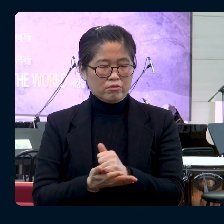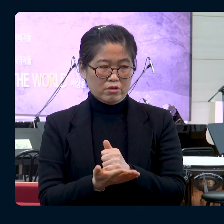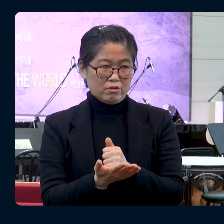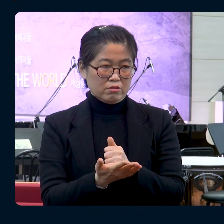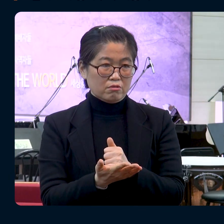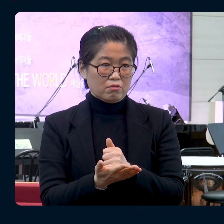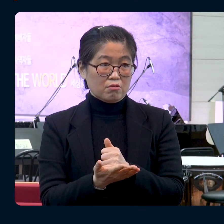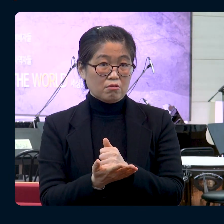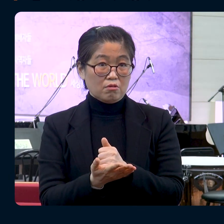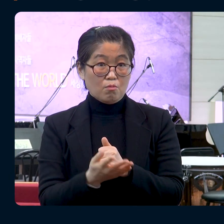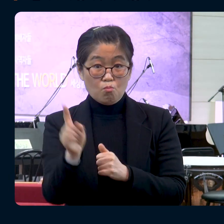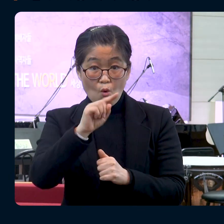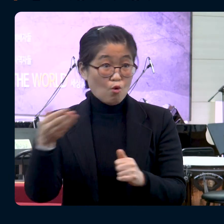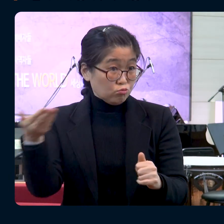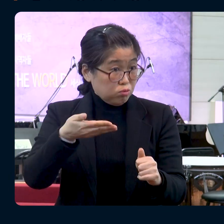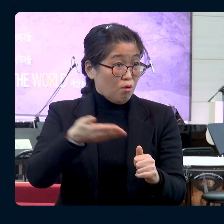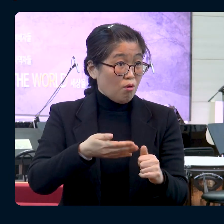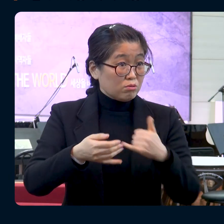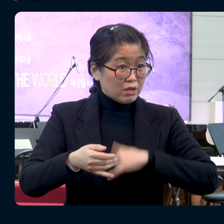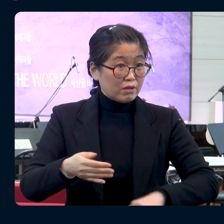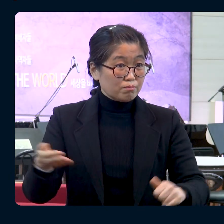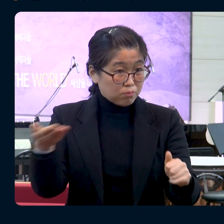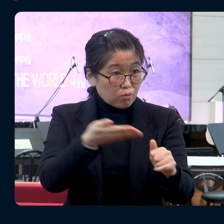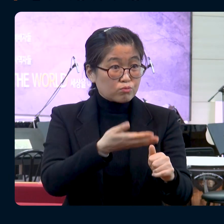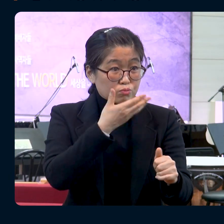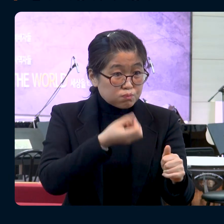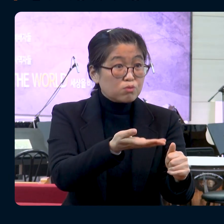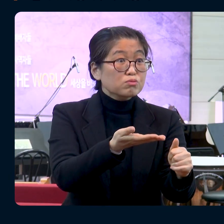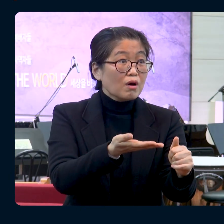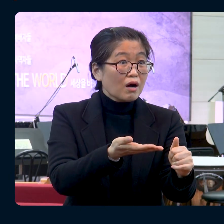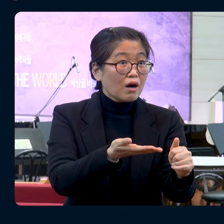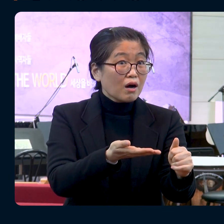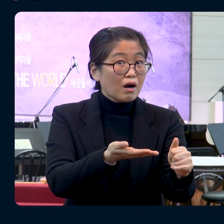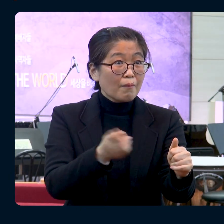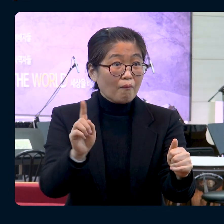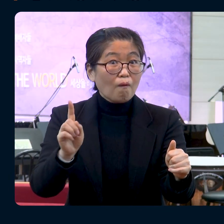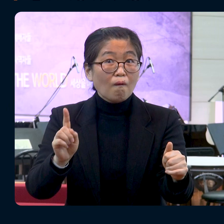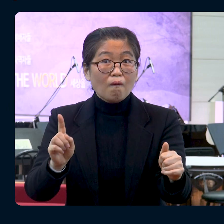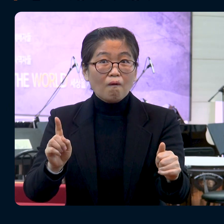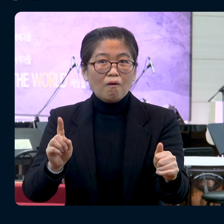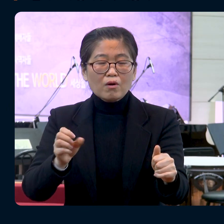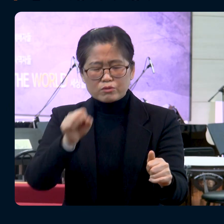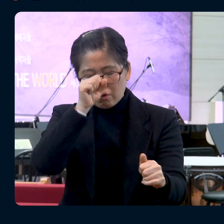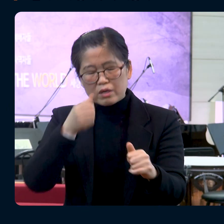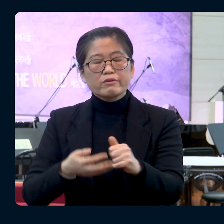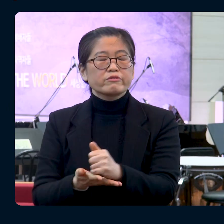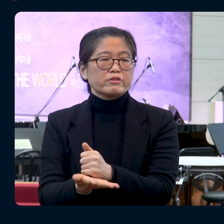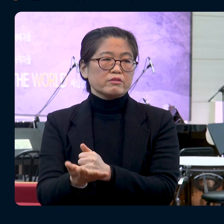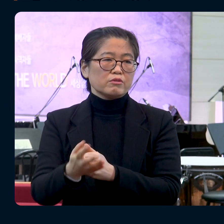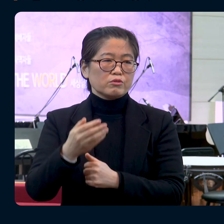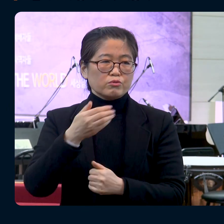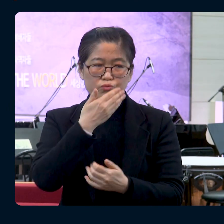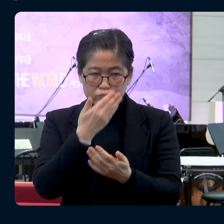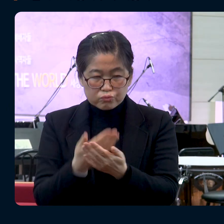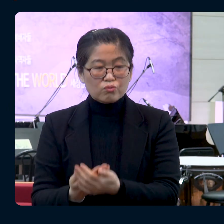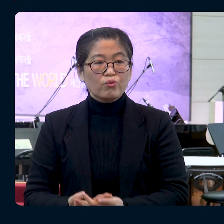영향력. 뭘 주겠습니까? 뭐가 축복이에요? 아니요, 아니죠. 다 선한 영향력이 중요한